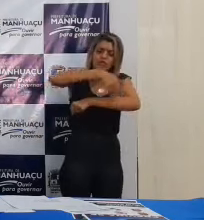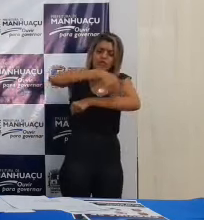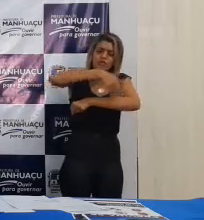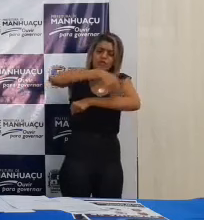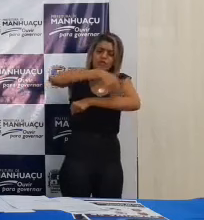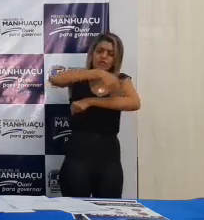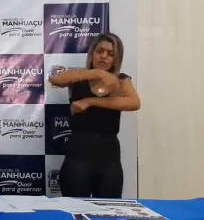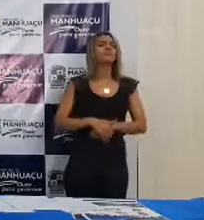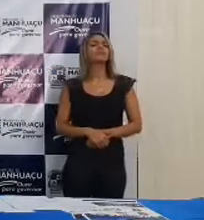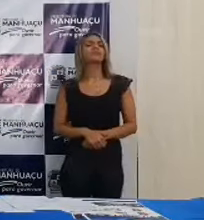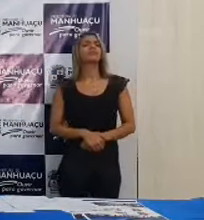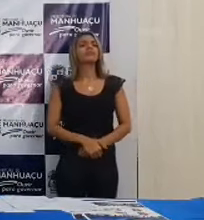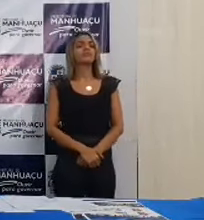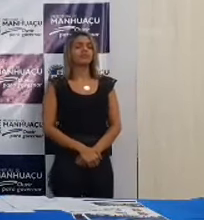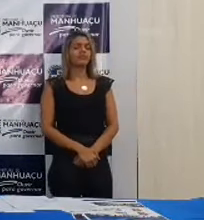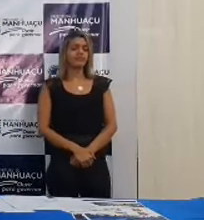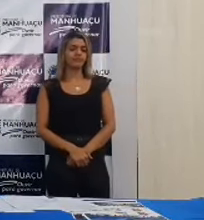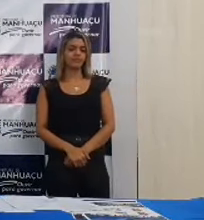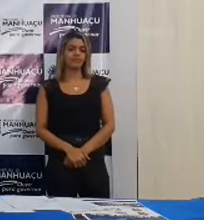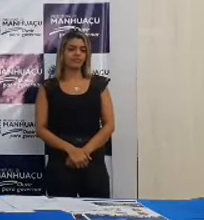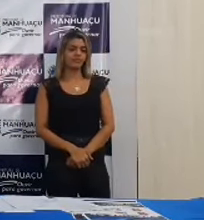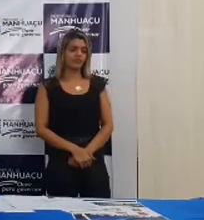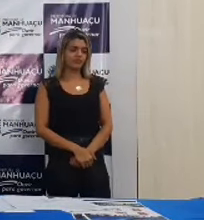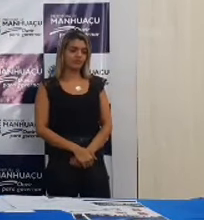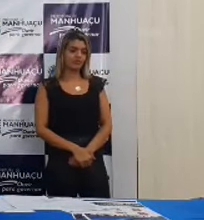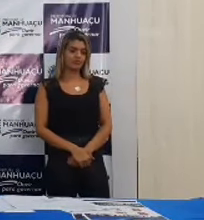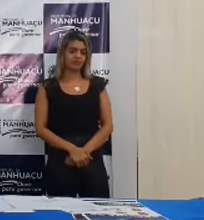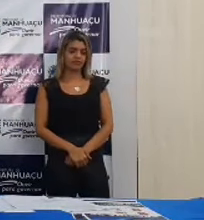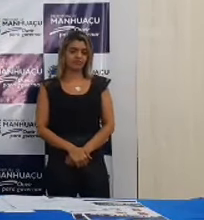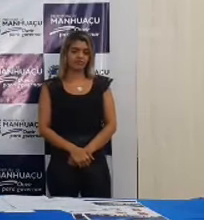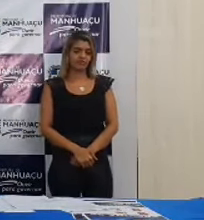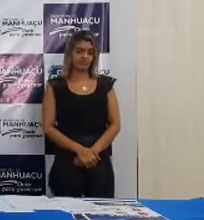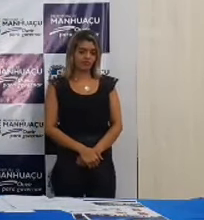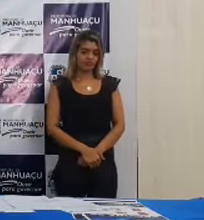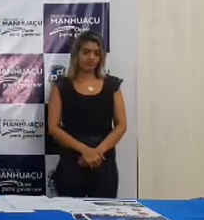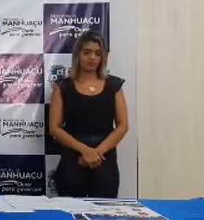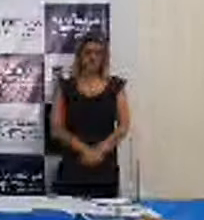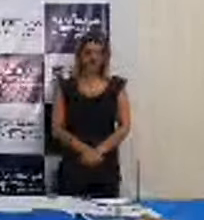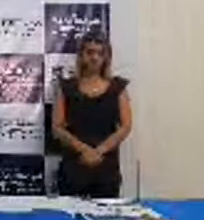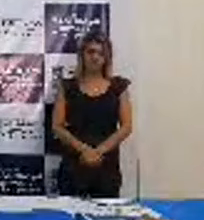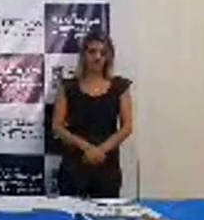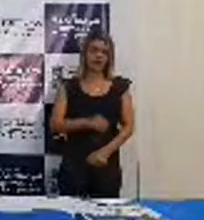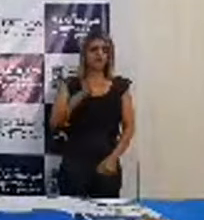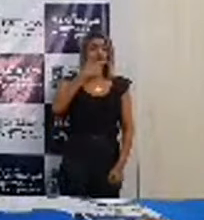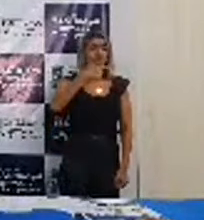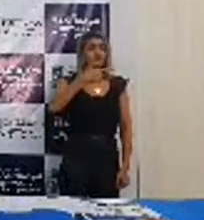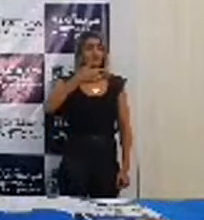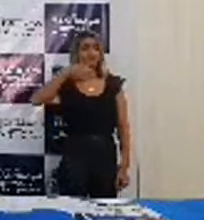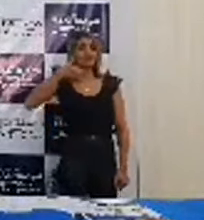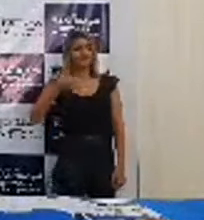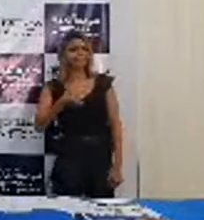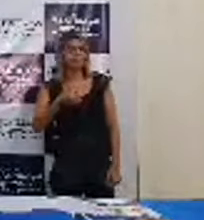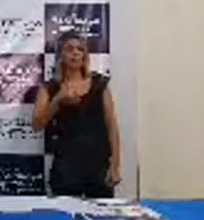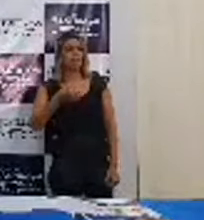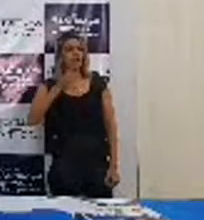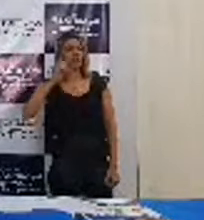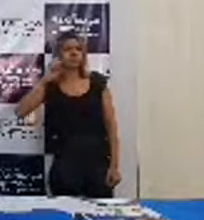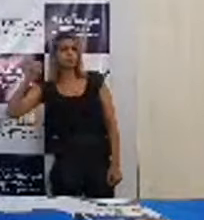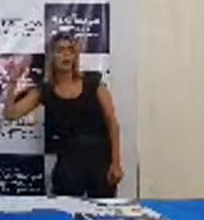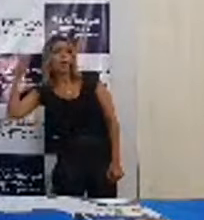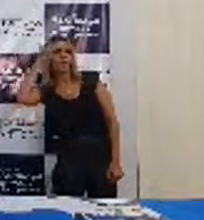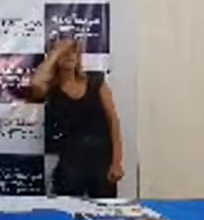total, junto, todas as outras 22 da microrregião, tem 26 mil pessoas. Então nós